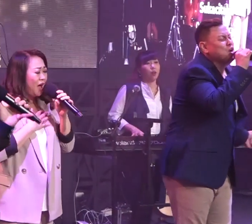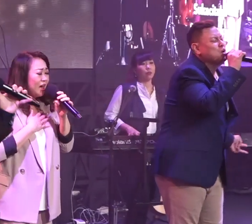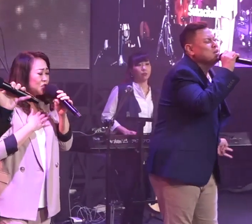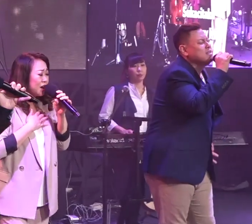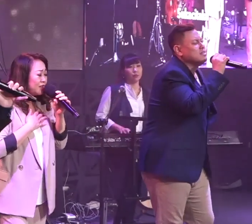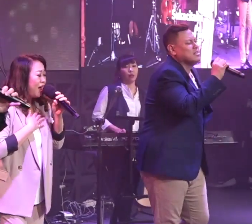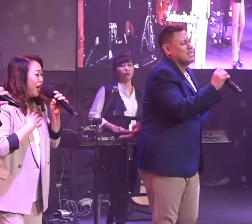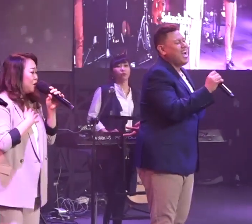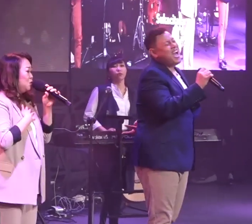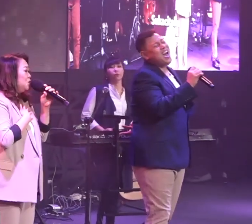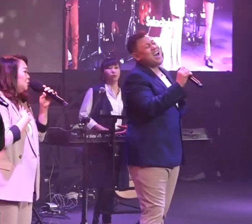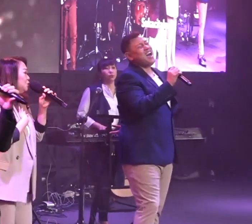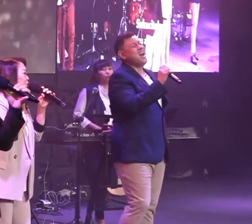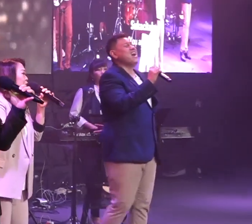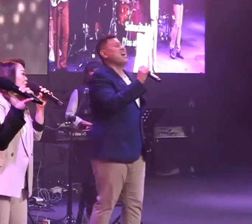sukacitaku.